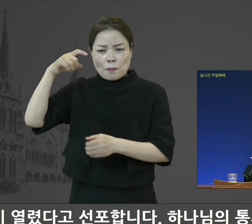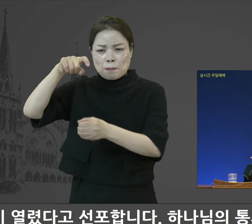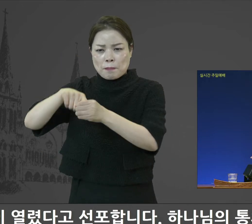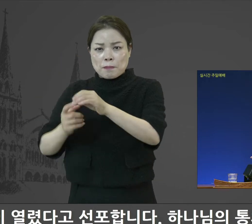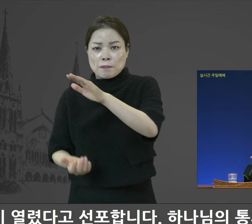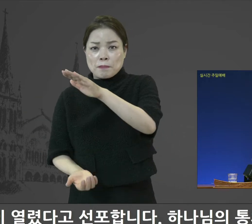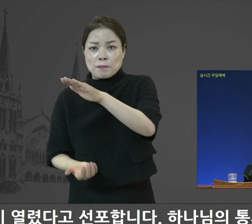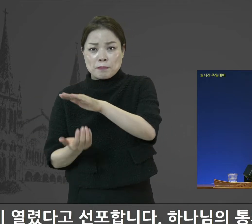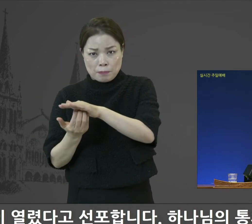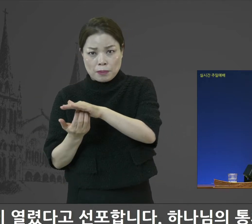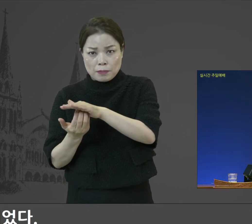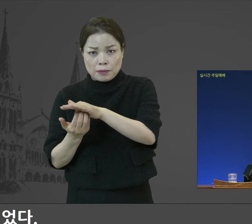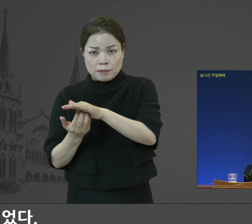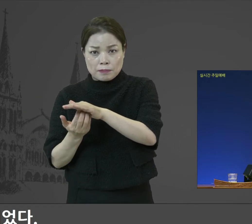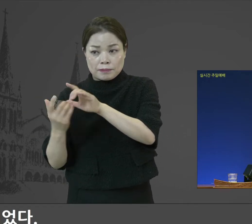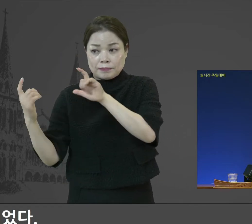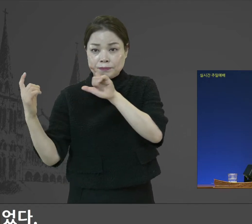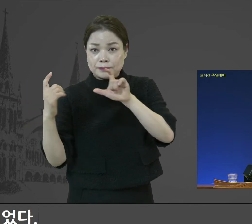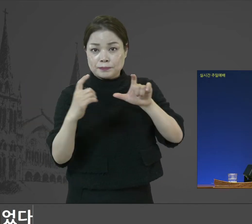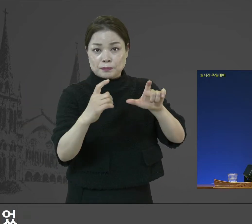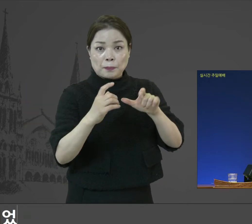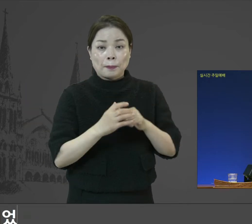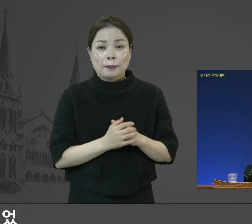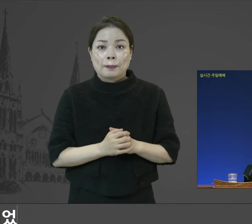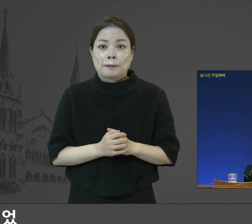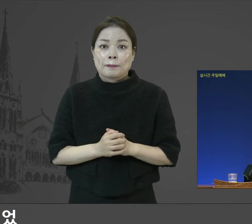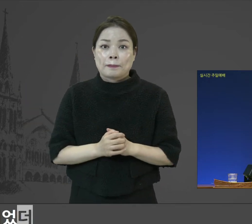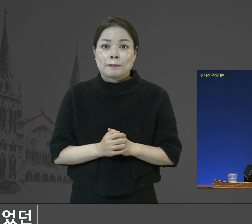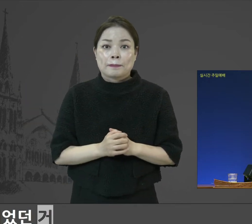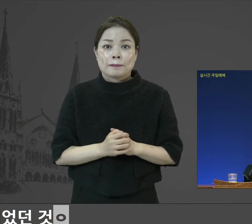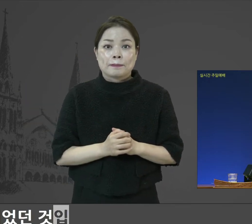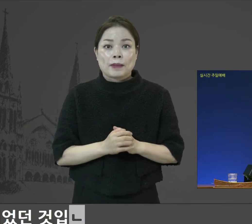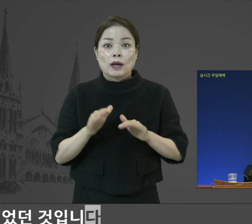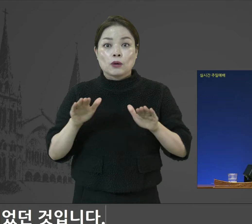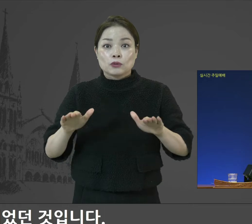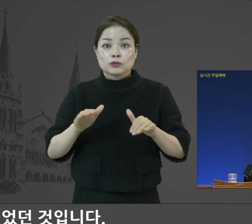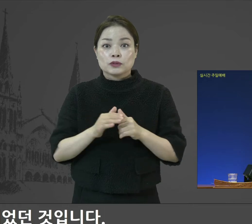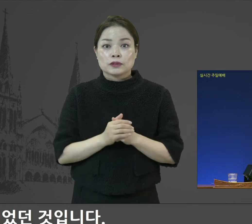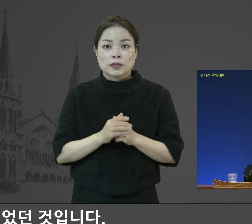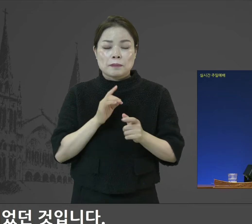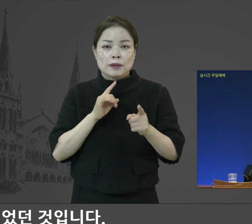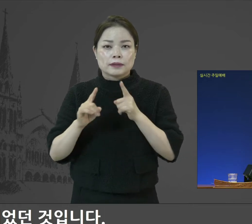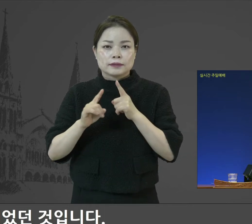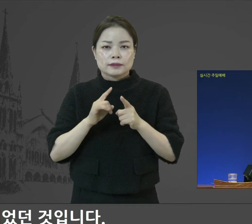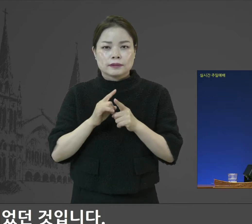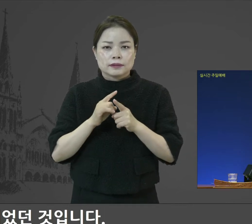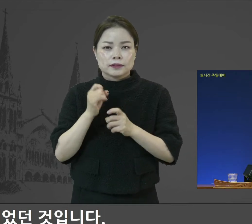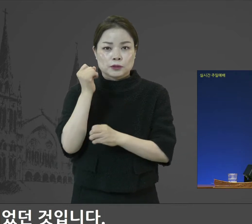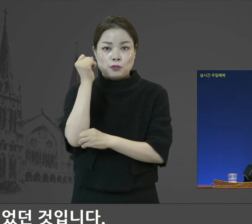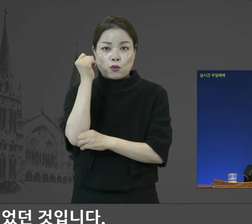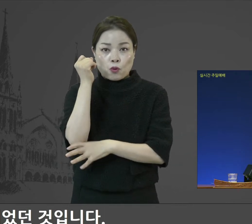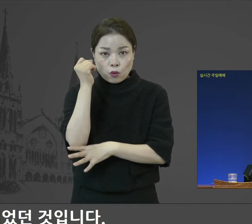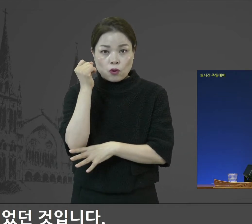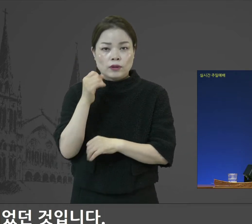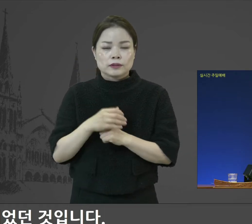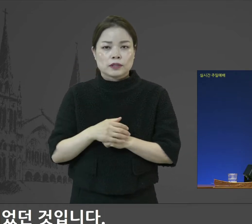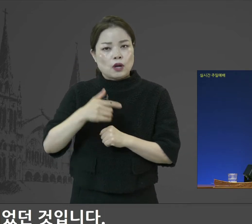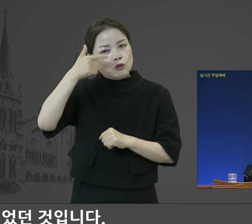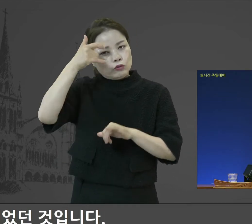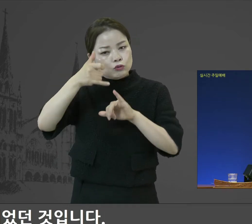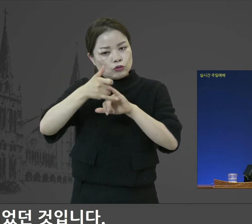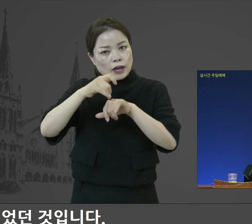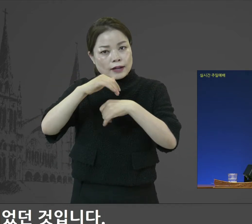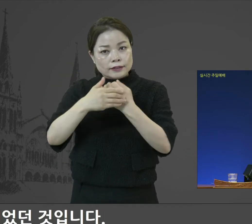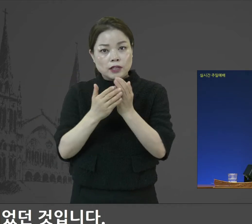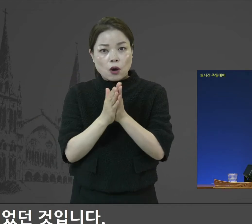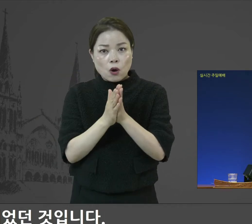것이다 말씀합니다. 자, 이제 오늘 이 말씀을 기반해서 구약